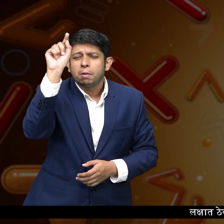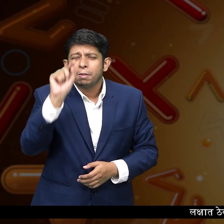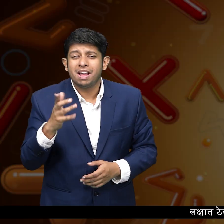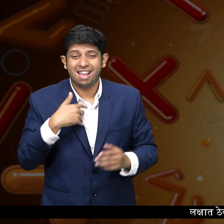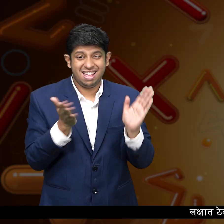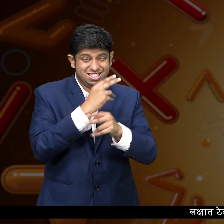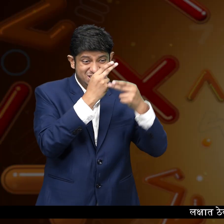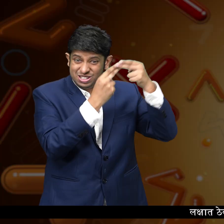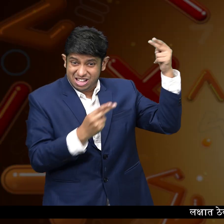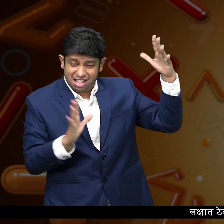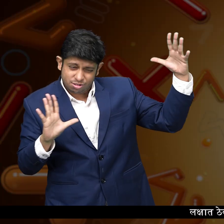लक्षात ठेवण्यासारखे मुद्दे.